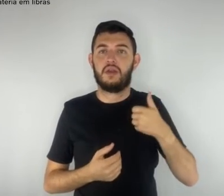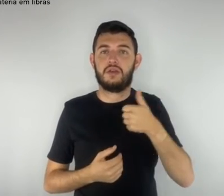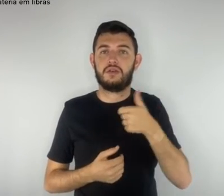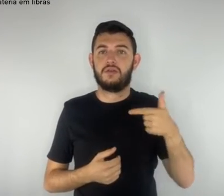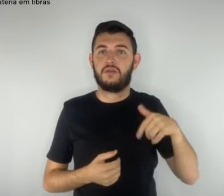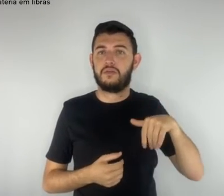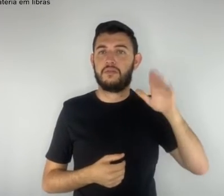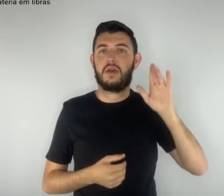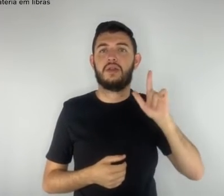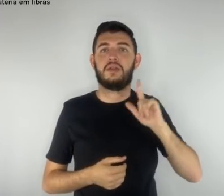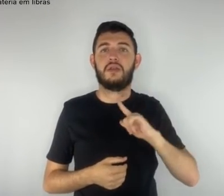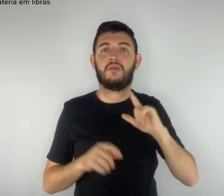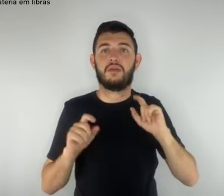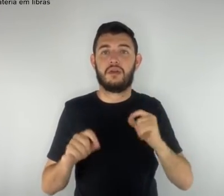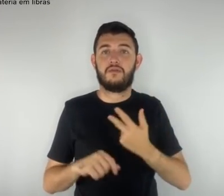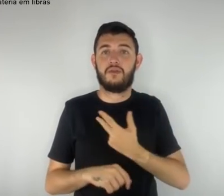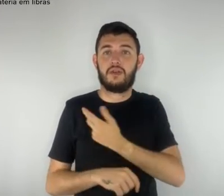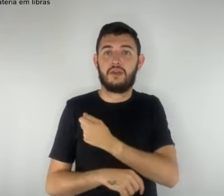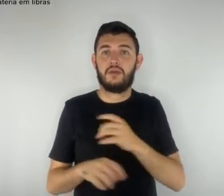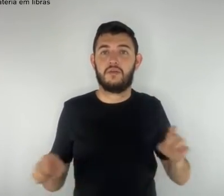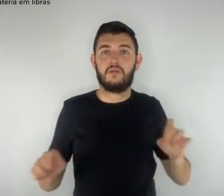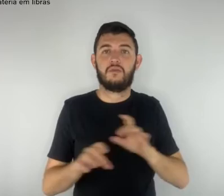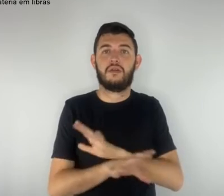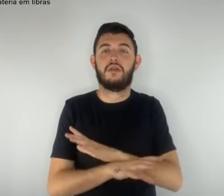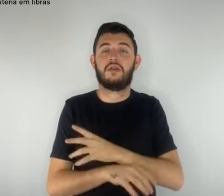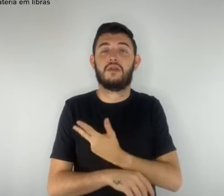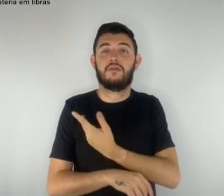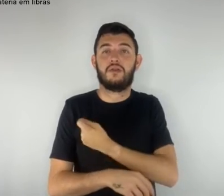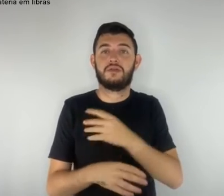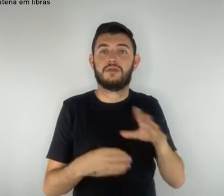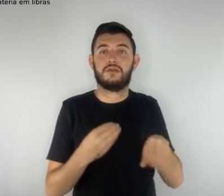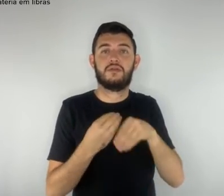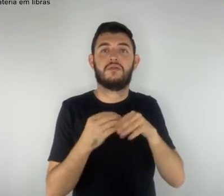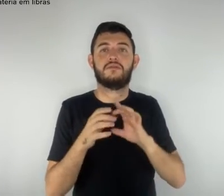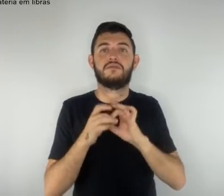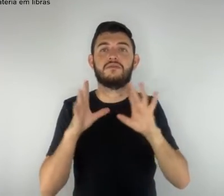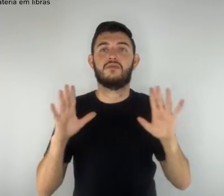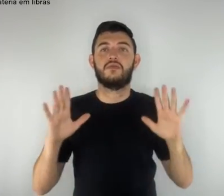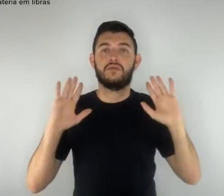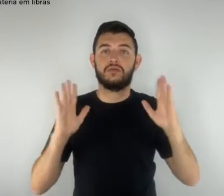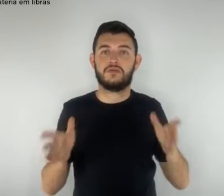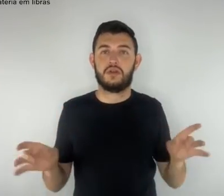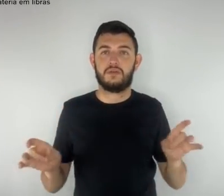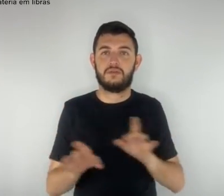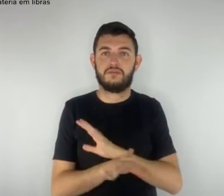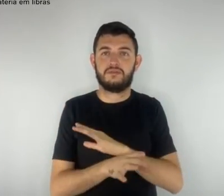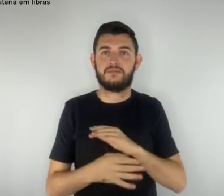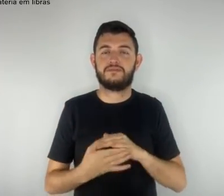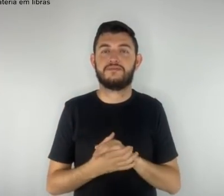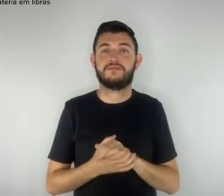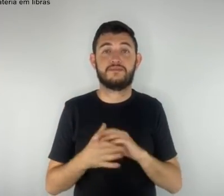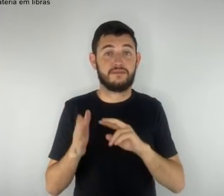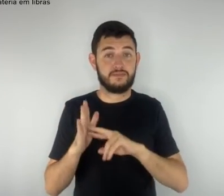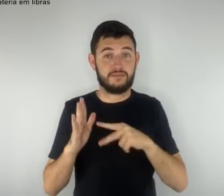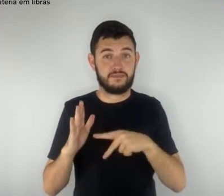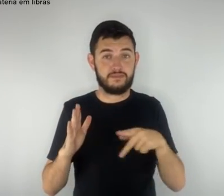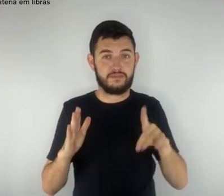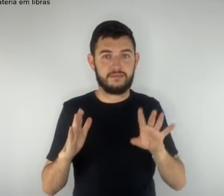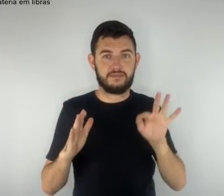vacinal completo e a dose de reforço já está disponível. O Simpro disponibiliza